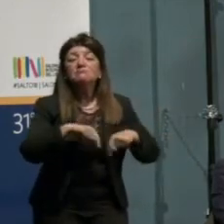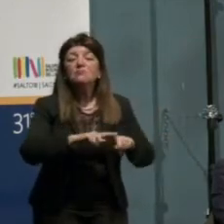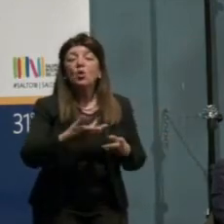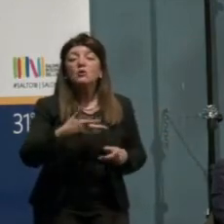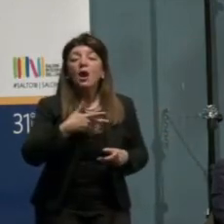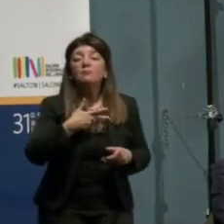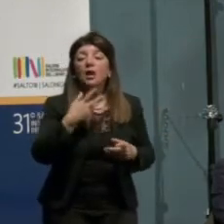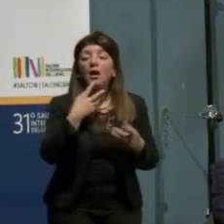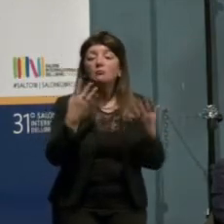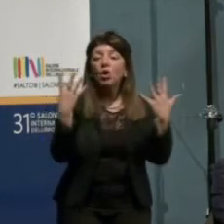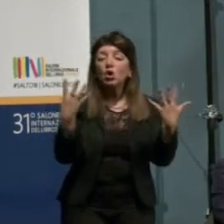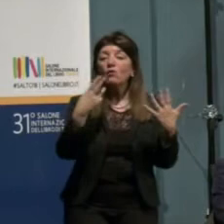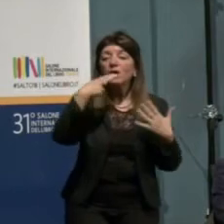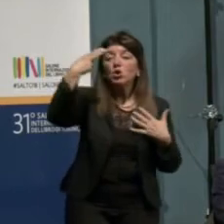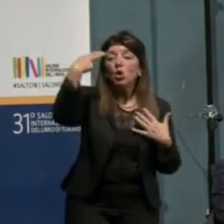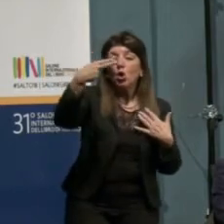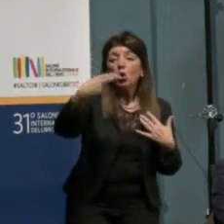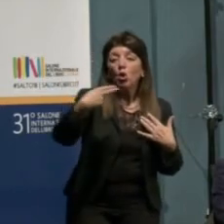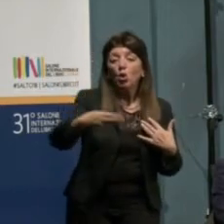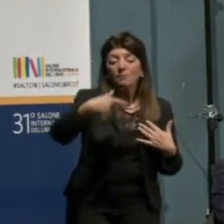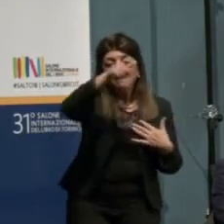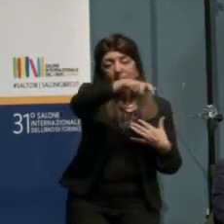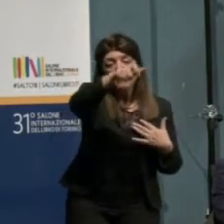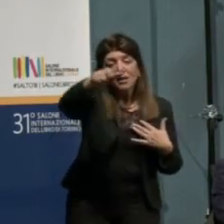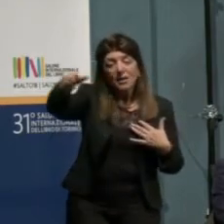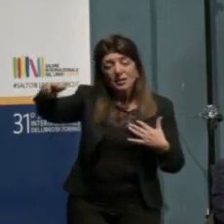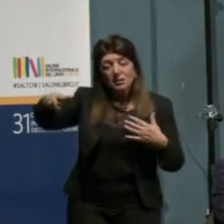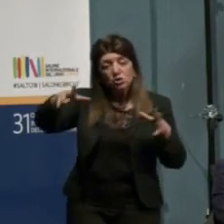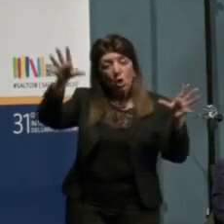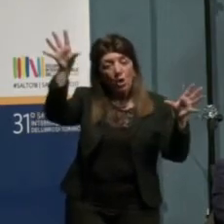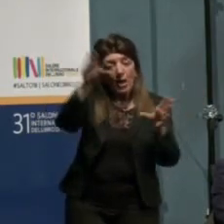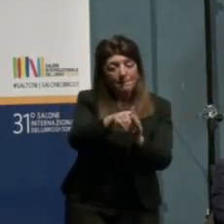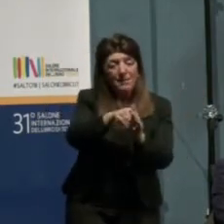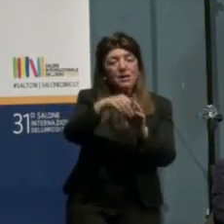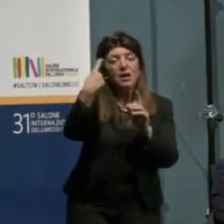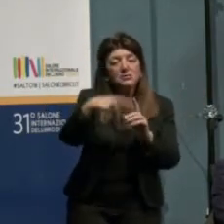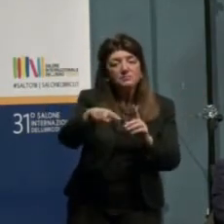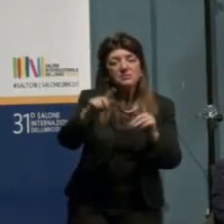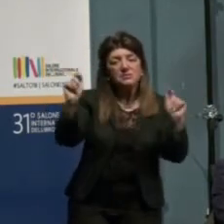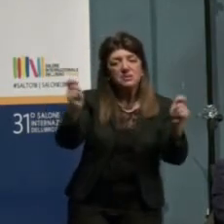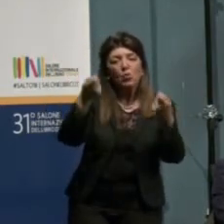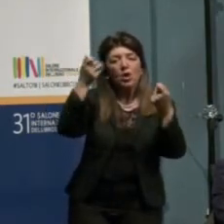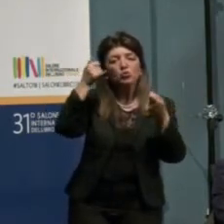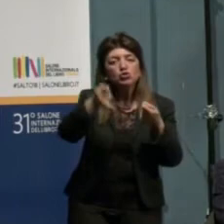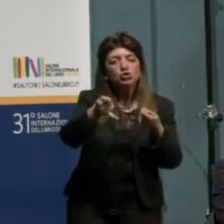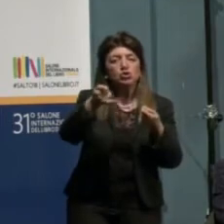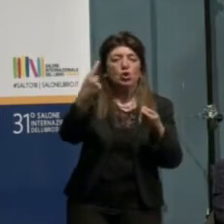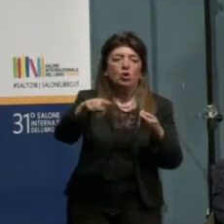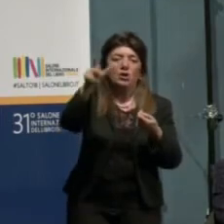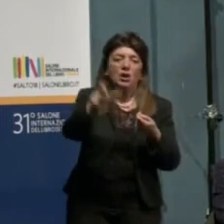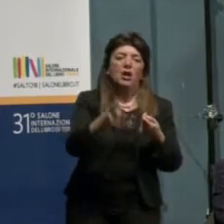nomi di persone che sono direttamente implicate nel sequestro e l'uccisione e nell'omicidio di giulio